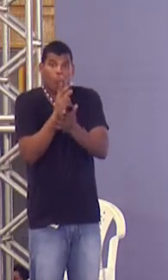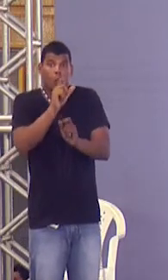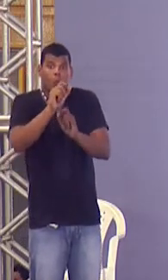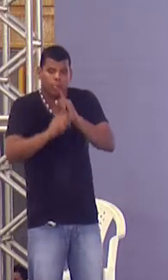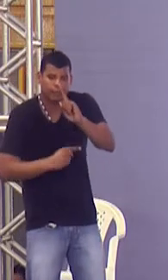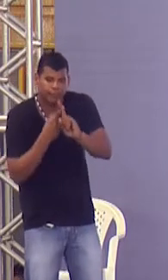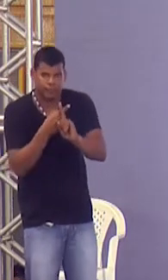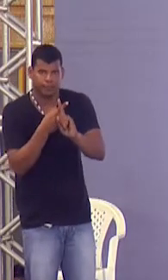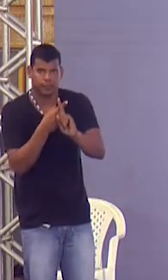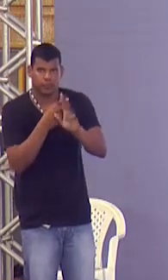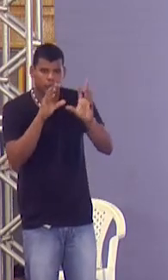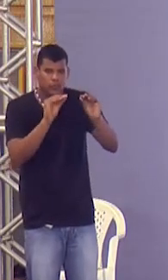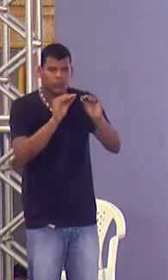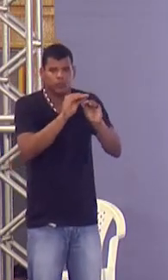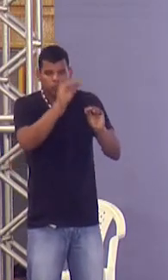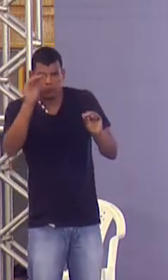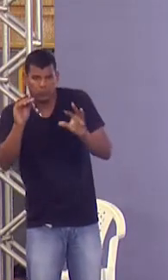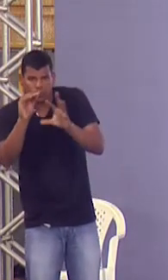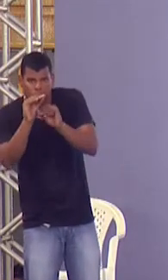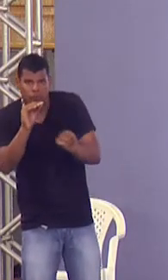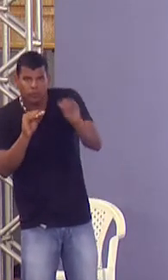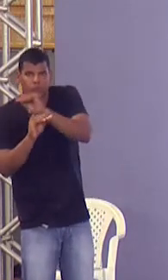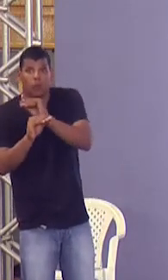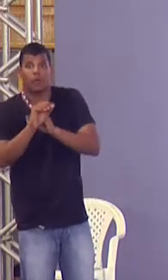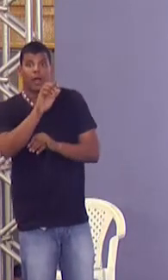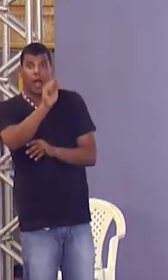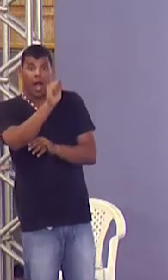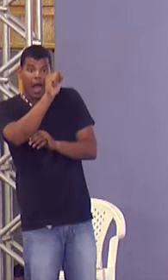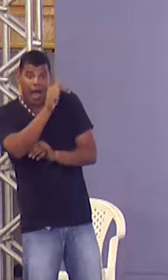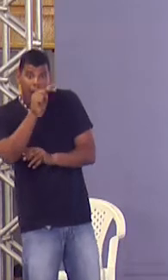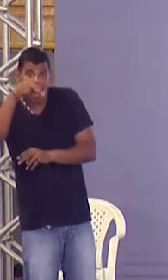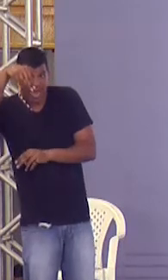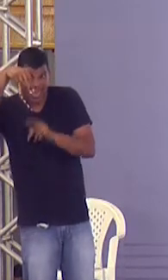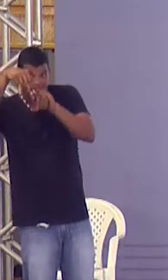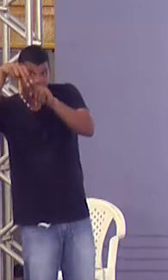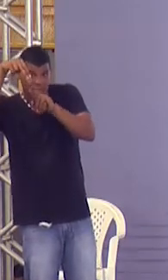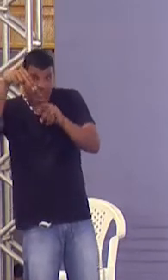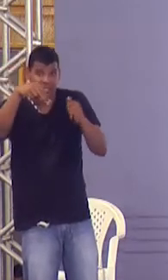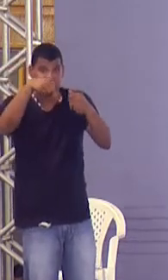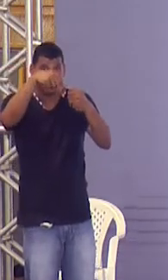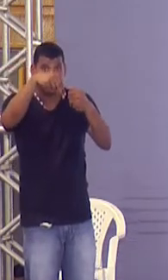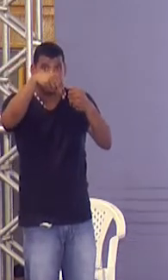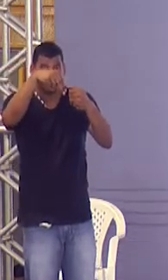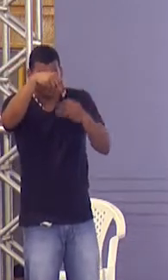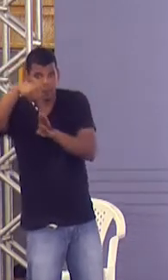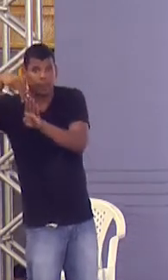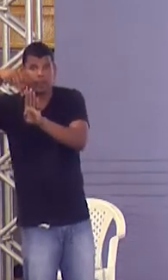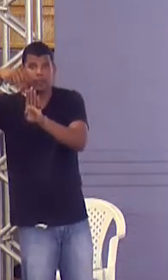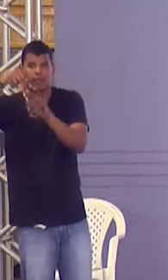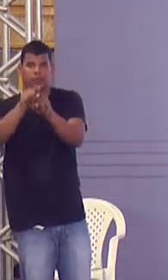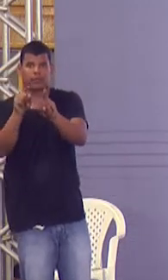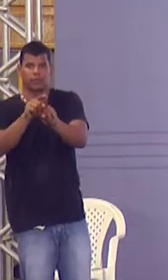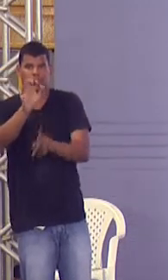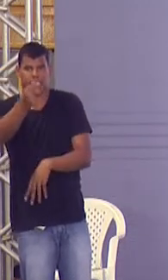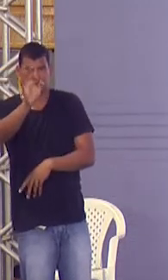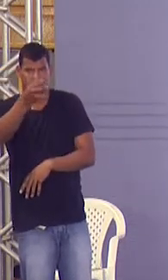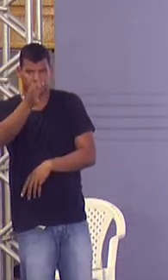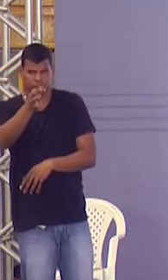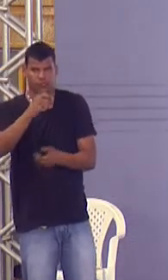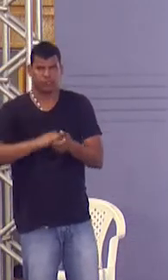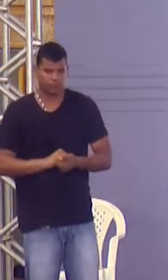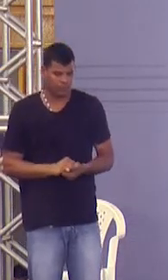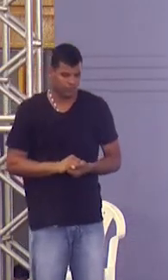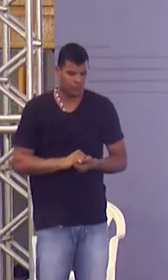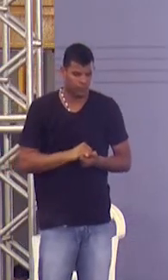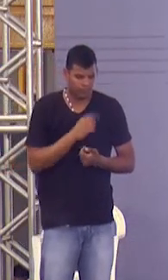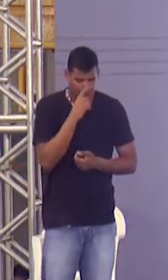fica A elevado a M vezes B elevado a M. Eu escrevi errado aí, pessoal. Onde tem A elevado